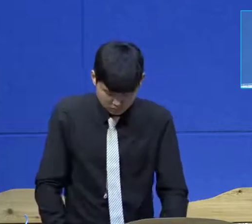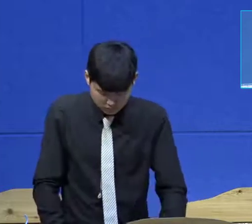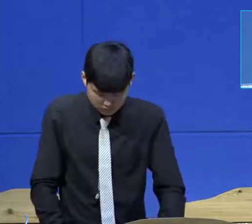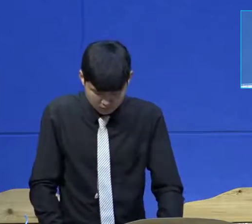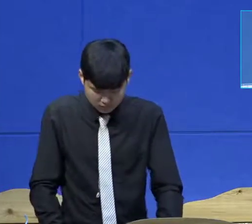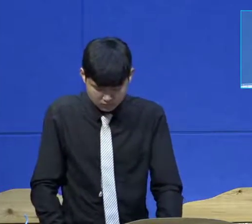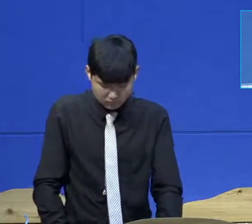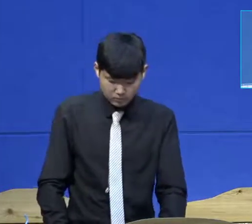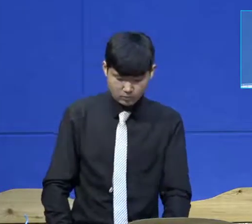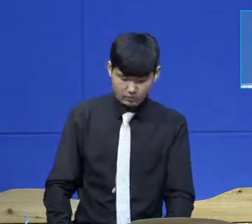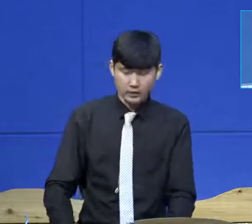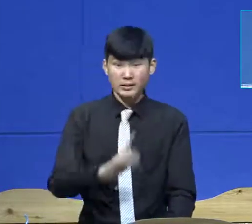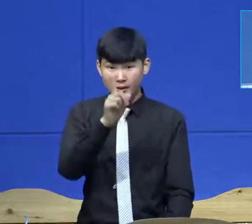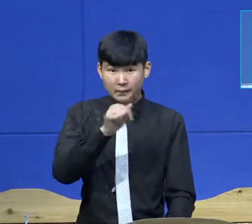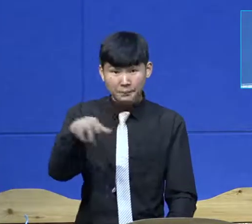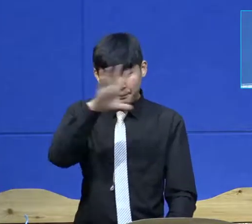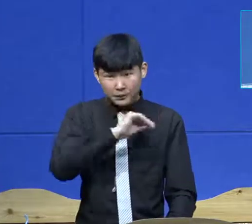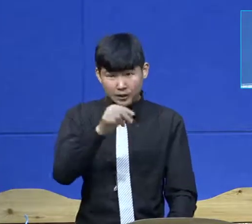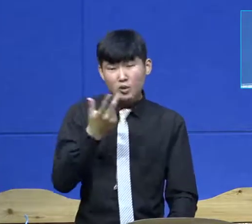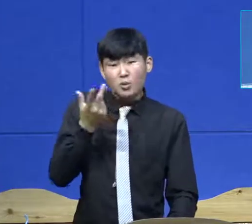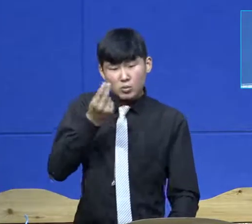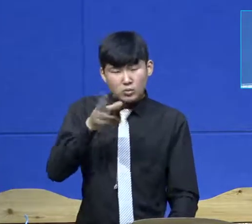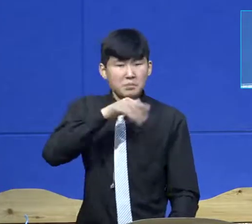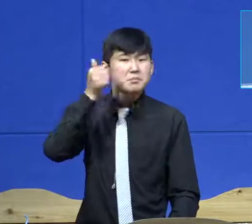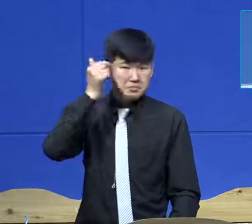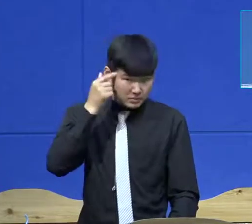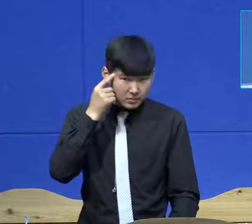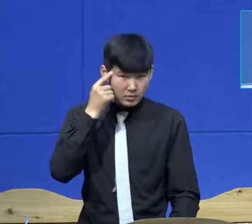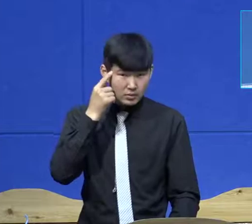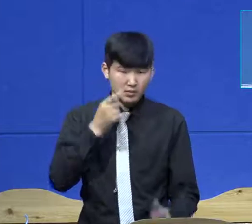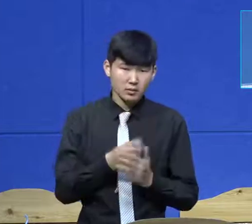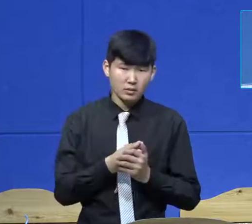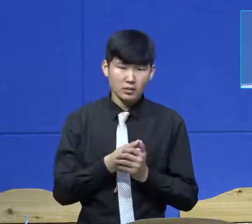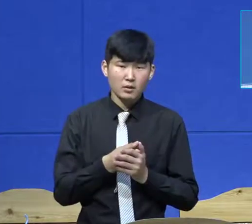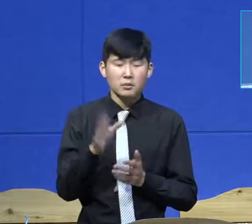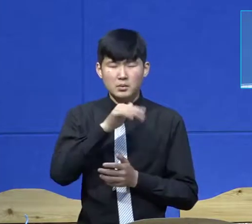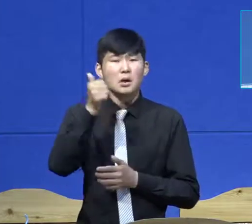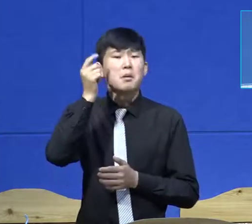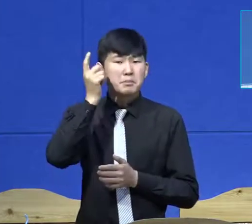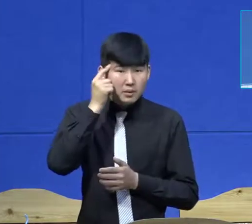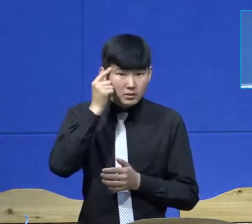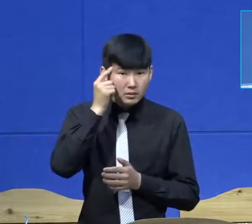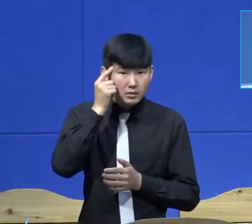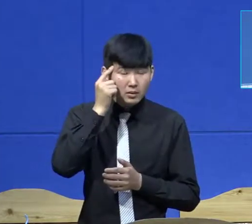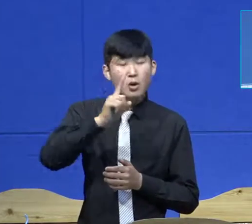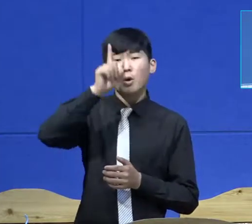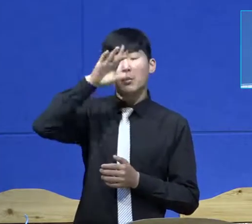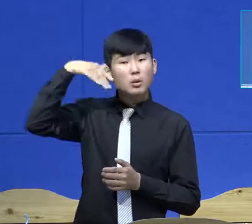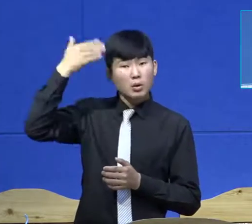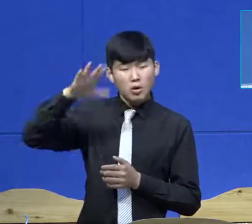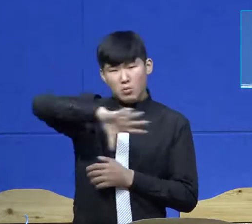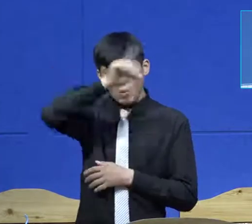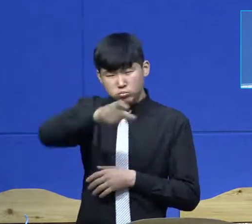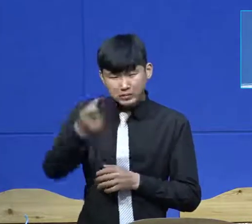За бид нэр энэ үннийг бол мэдж байгаа. Мэдж байгаа бид нэр. Бурхан бүх